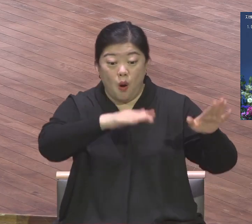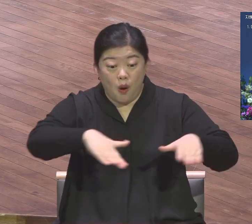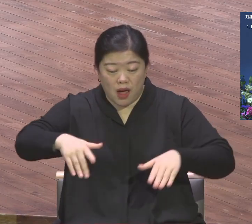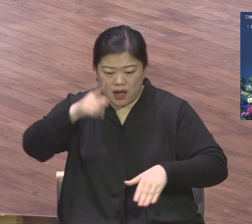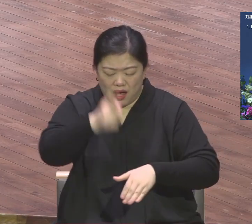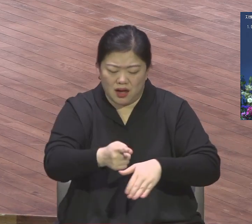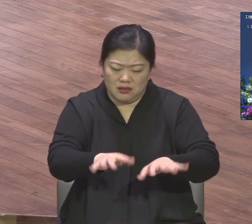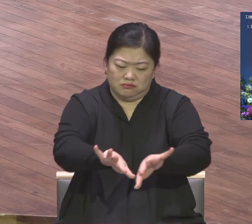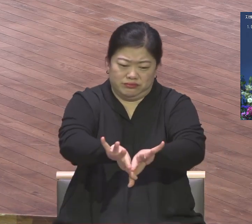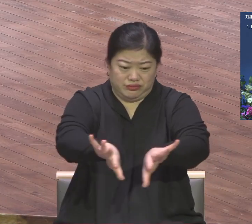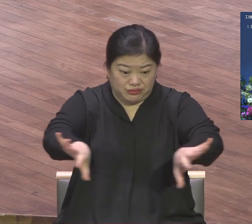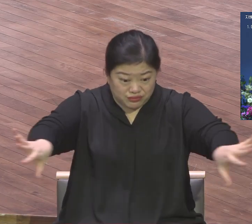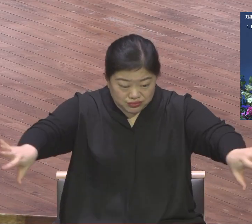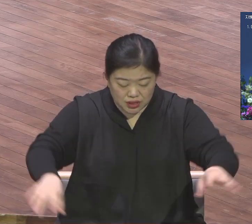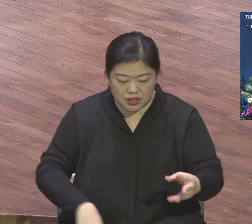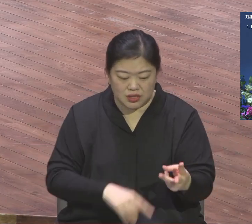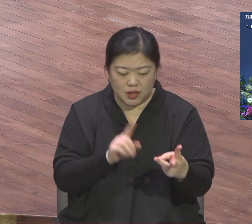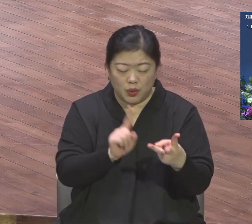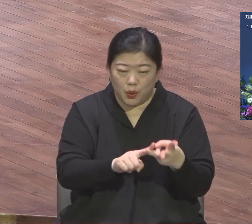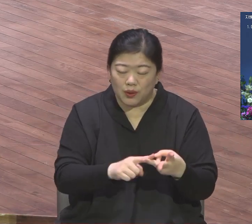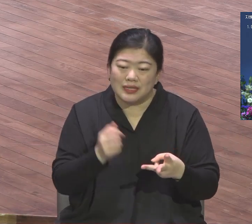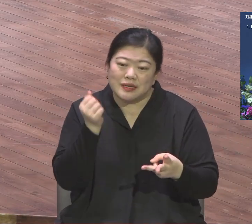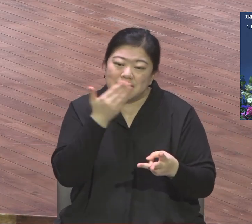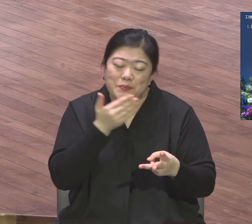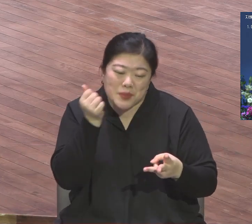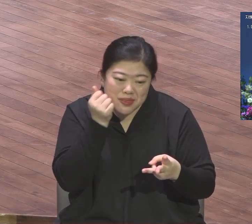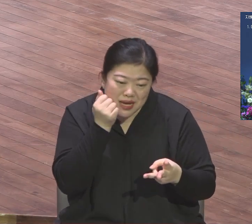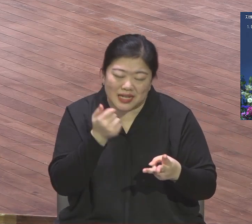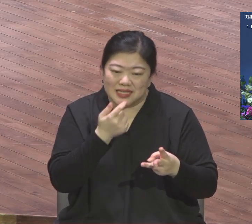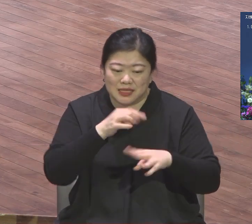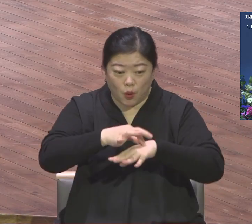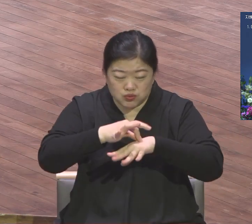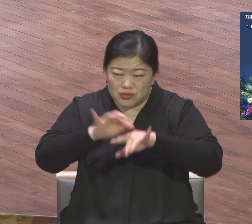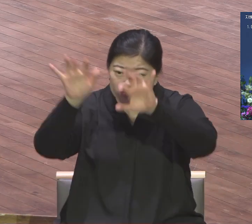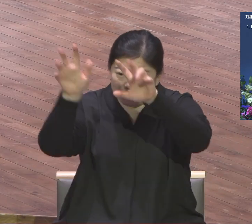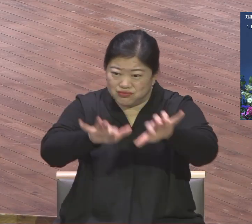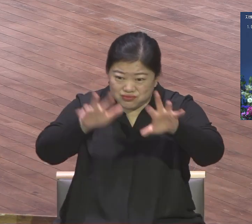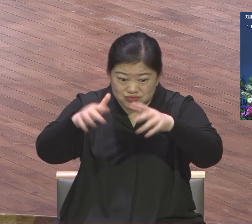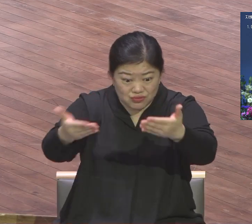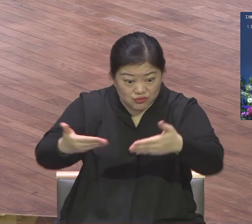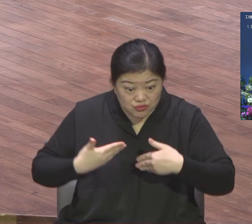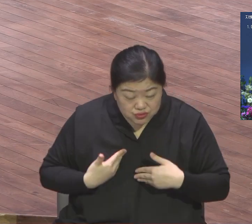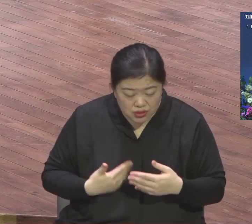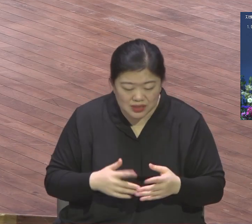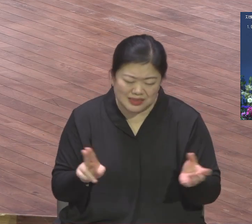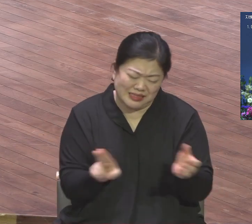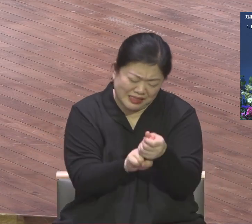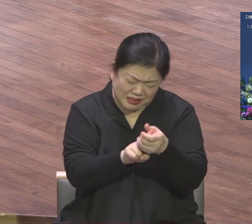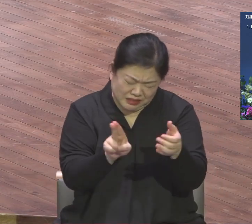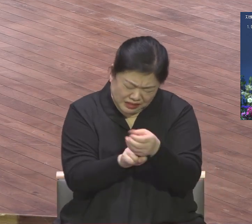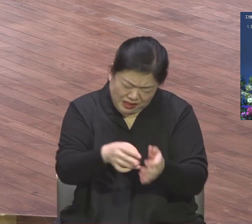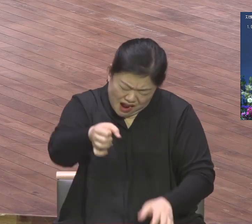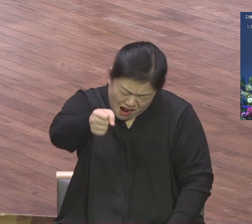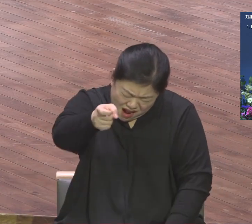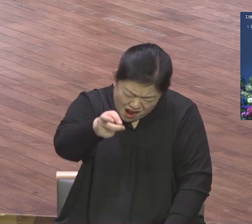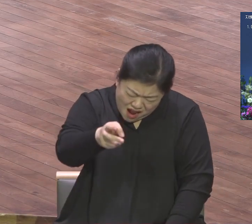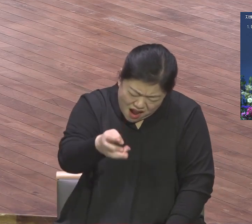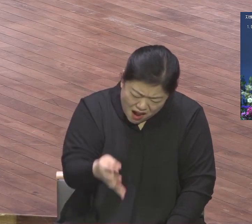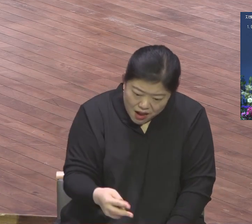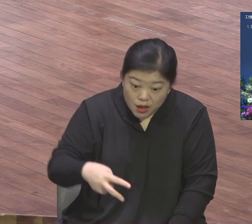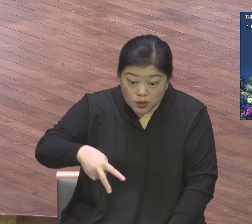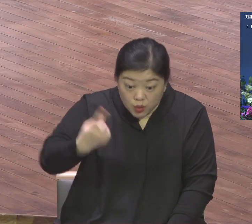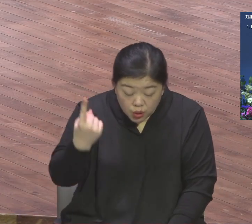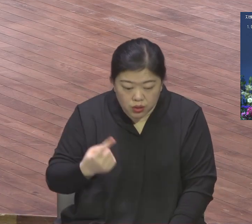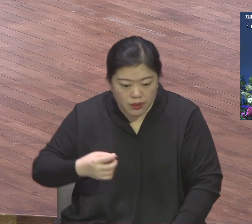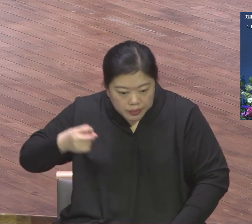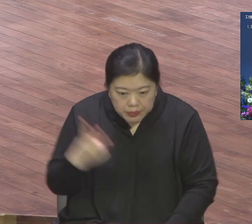어? 매출이 만나가 쏟아지는 거 봤잖아요. 놀라운 기적을 봤는데 어려움만 오면